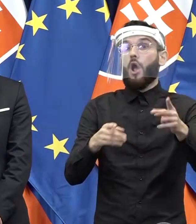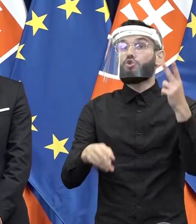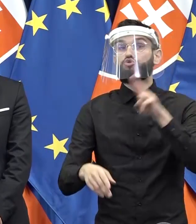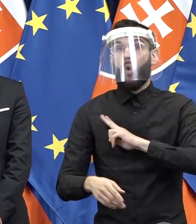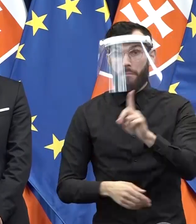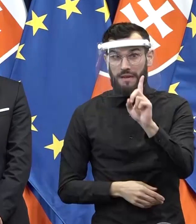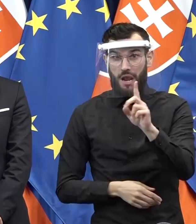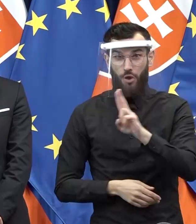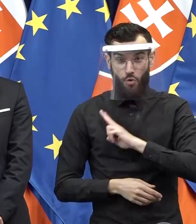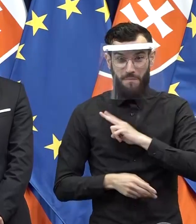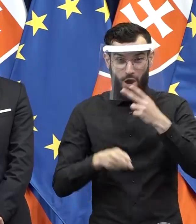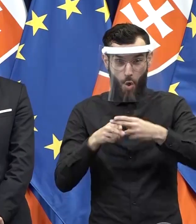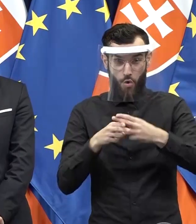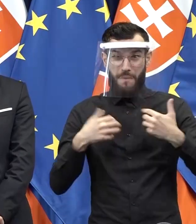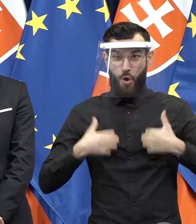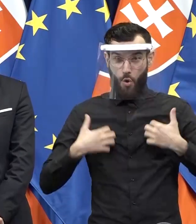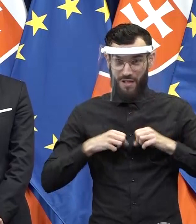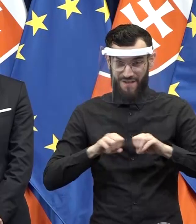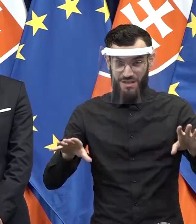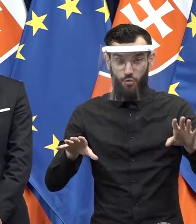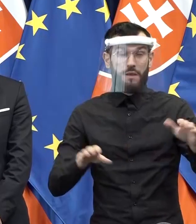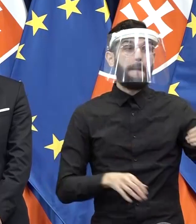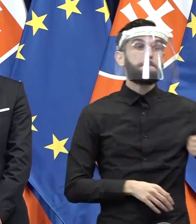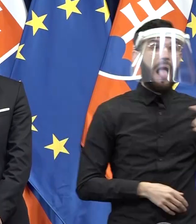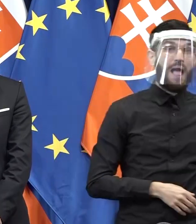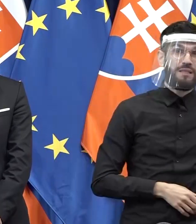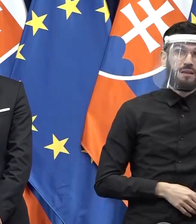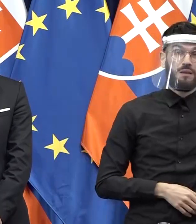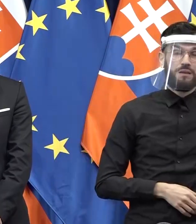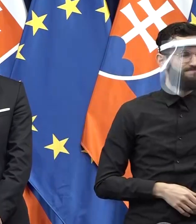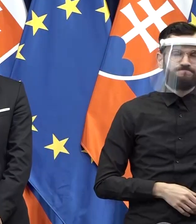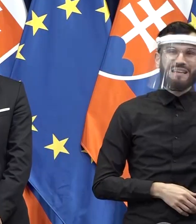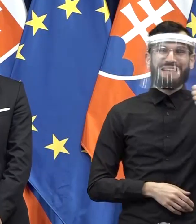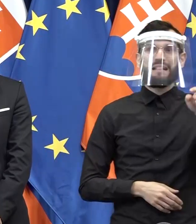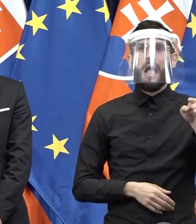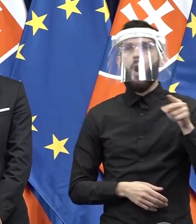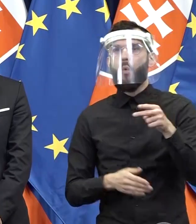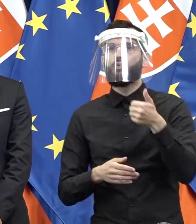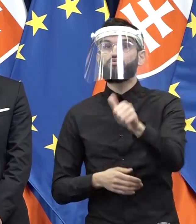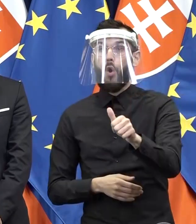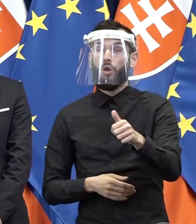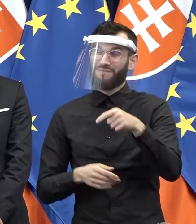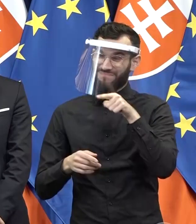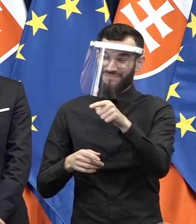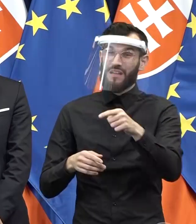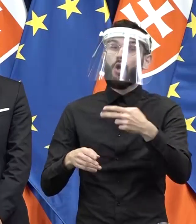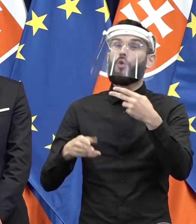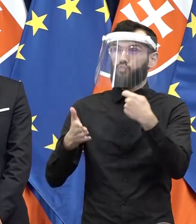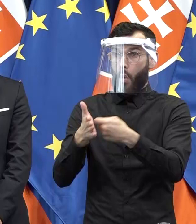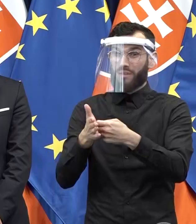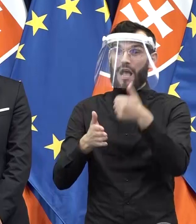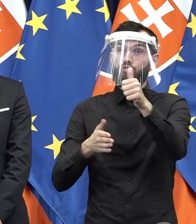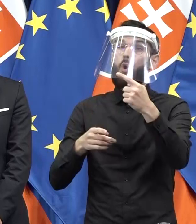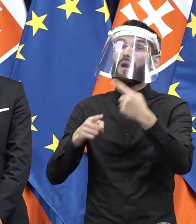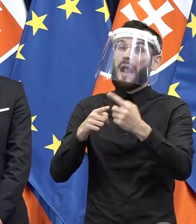zomrie dôchodca na túto chorobu, keď ju dostane, a mladý človek je jedna kústo. Inak povedané máte stokrát väčšiu pravdepodobnosť,